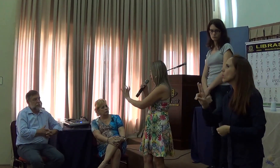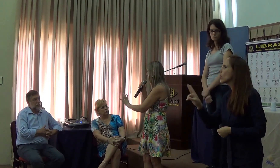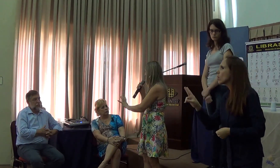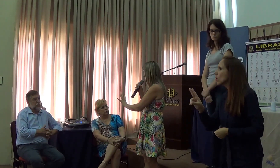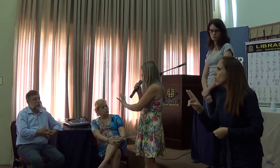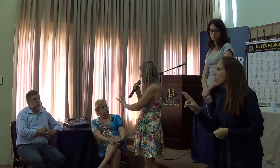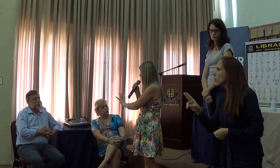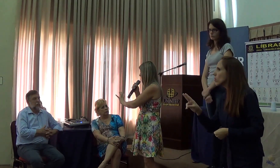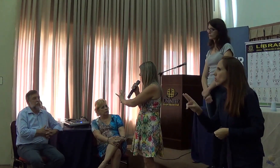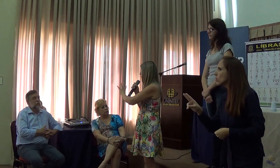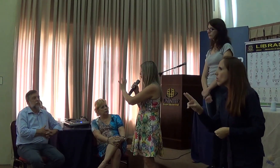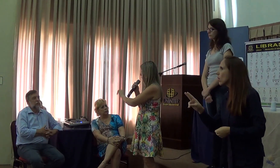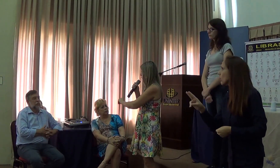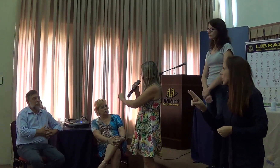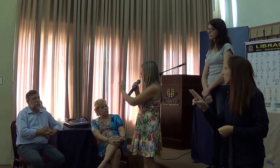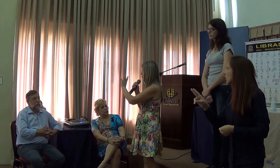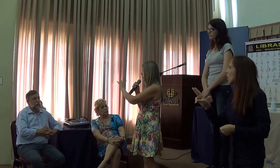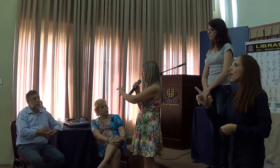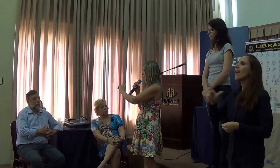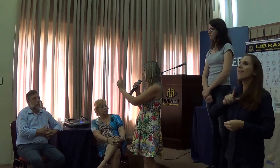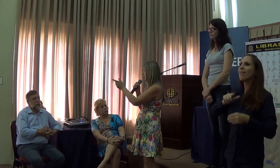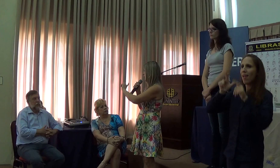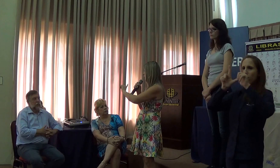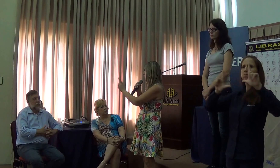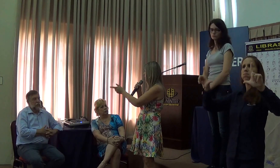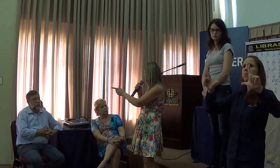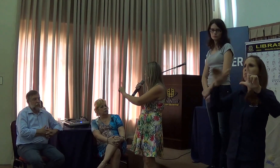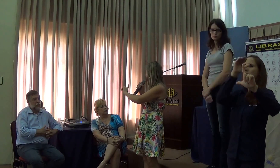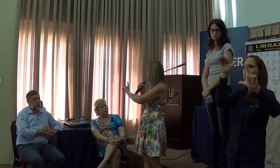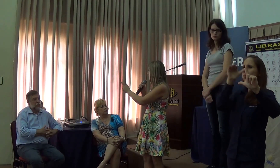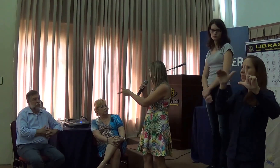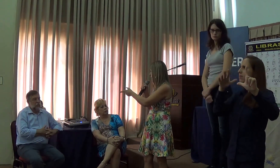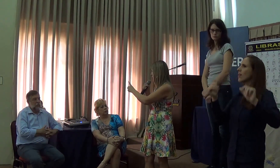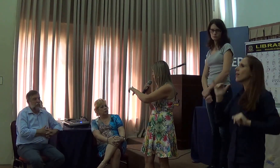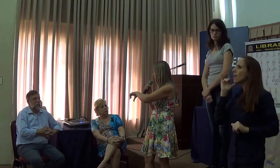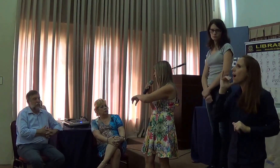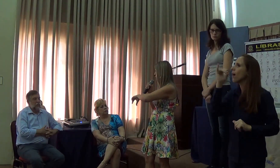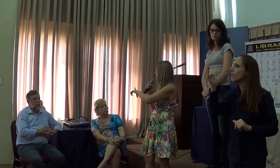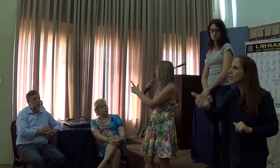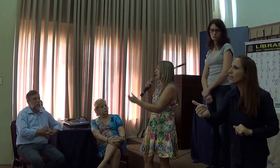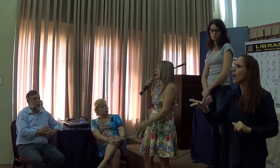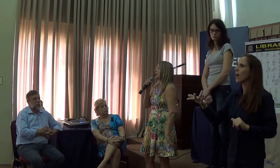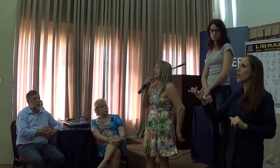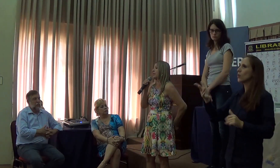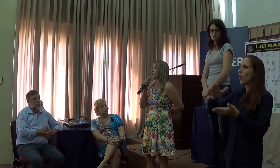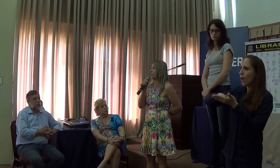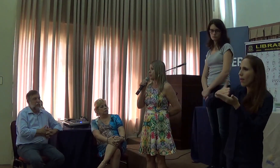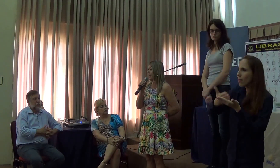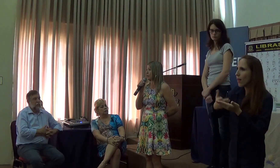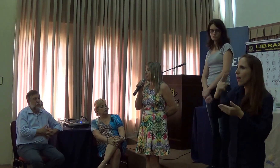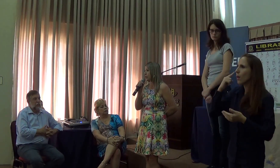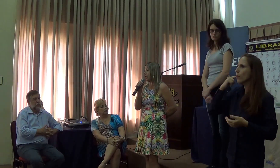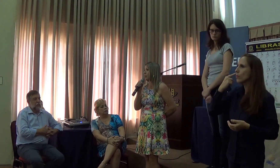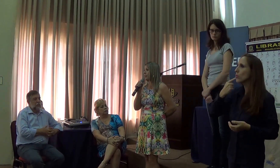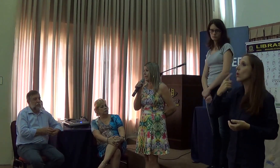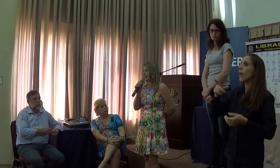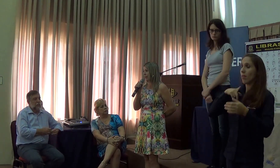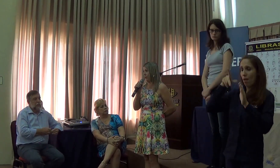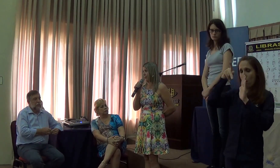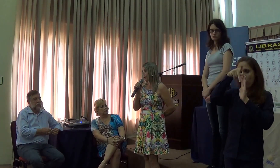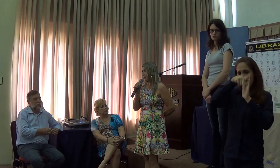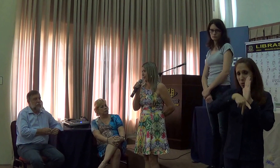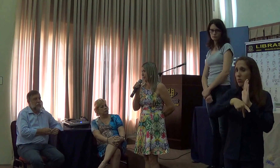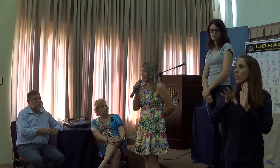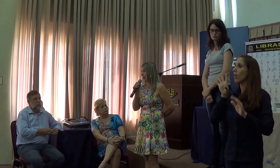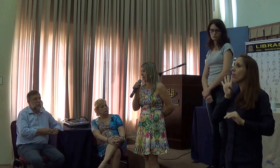Tipo aqueles totens, sabe? Com informações, com a simultânea entre intérpretes e o surdo. Então existe um projeto bem